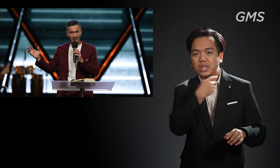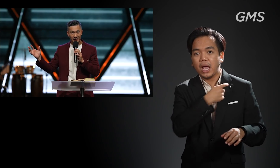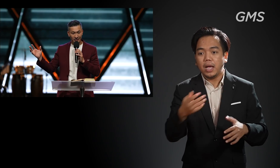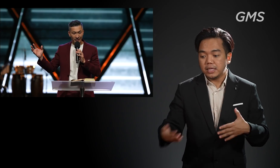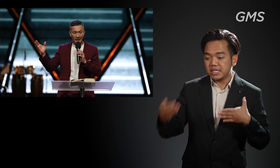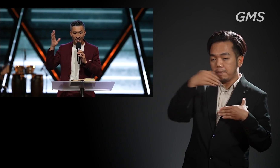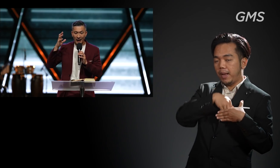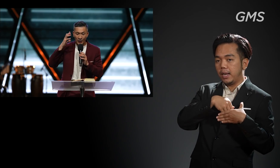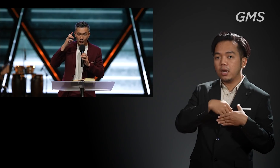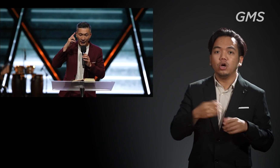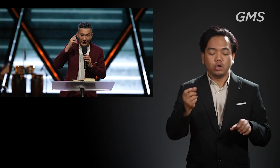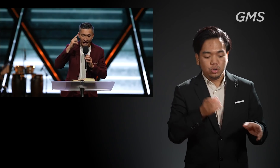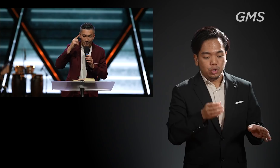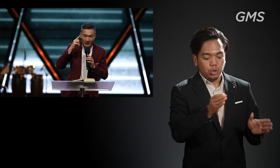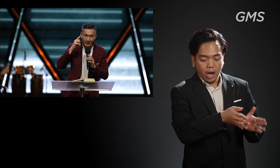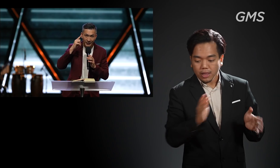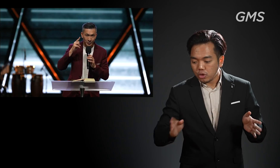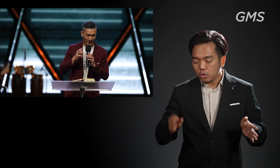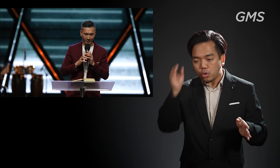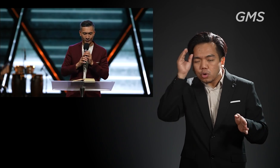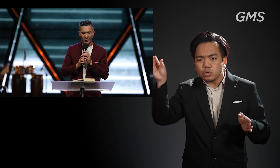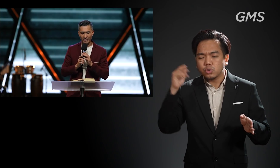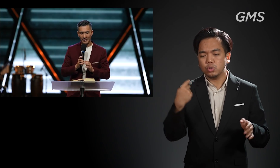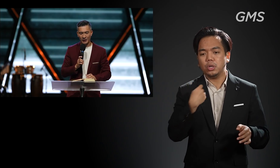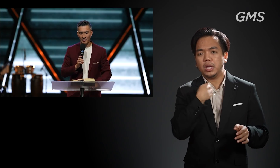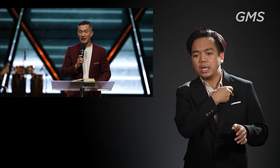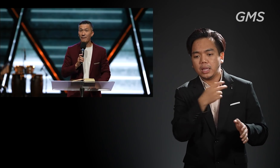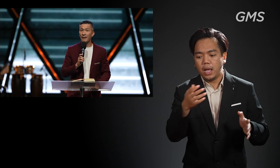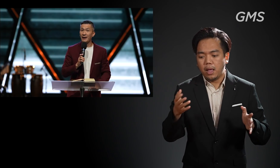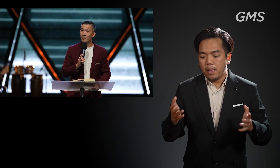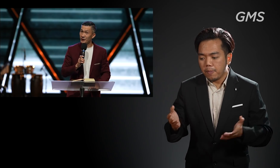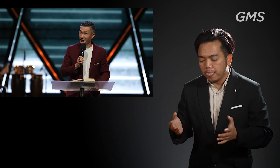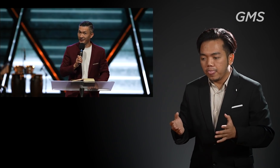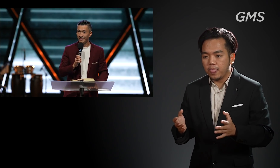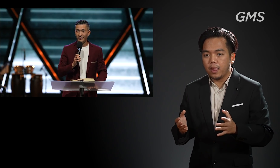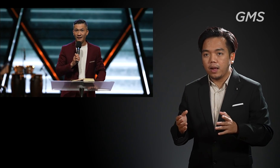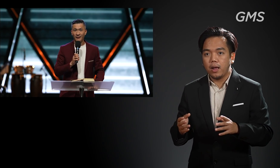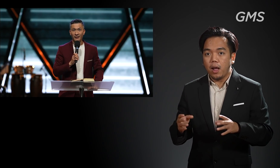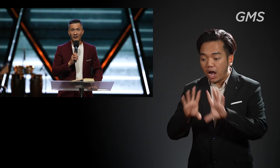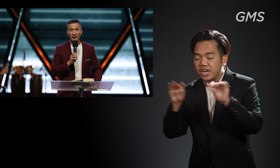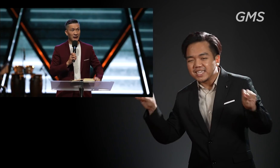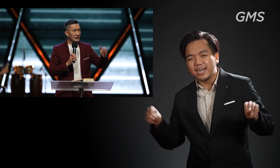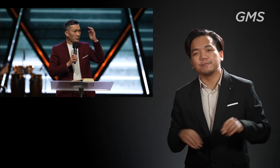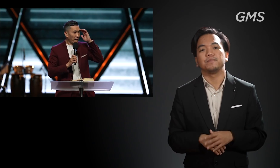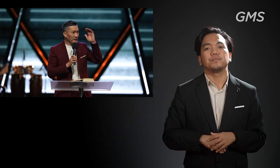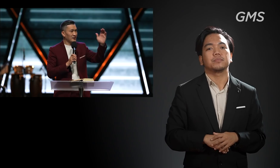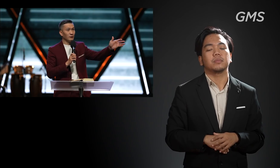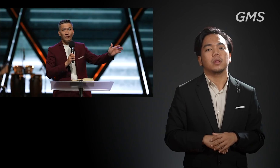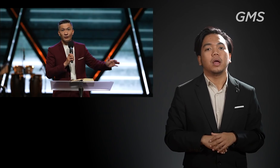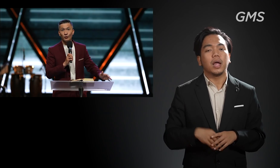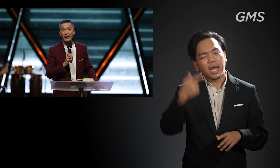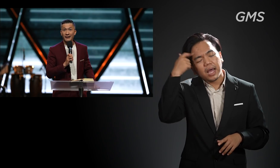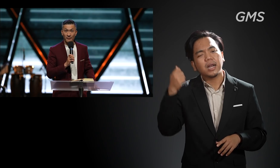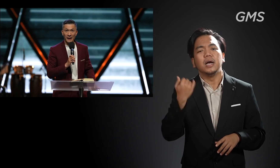talenta. Kita harus punya hikmat dari Tuhan untuk melakukannya. Sebab siapa yang menabur sedikit, karena dia tidak punya